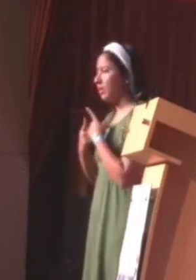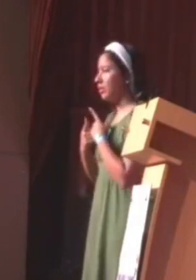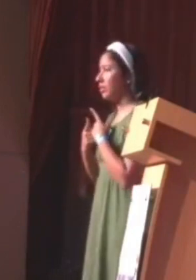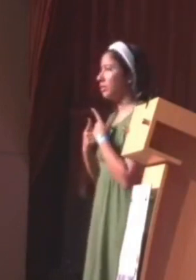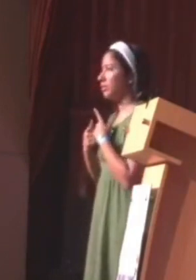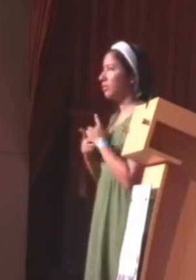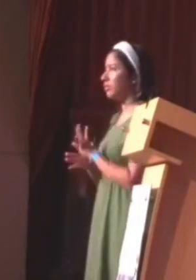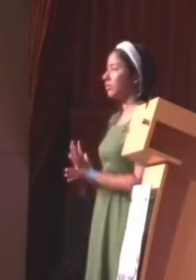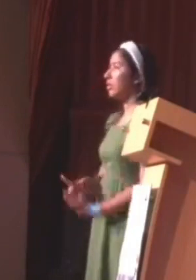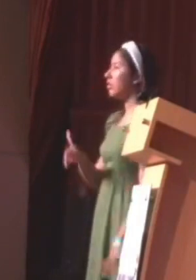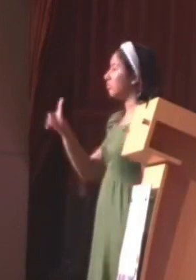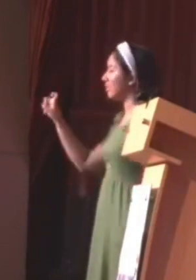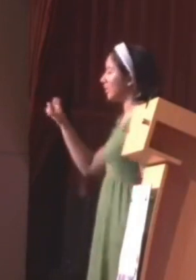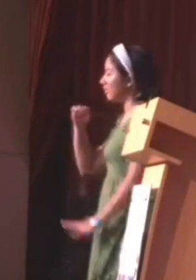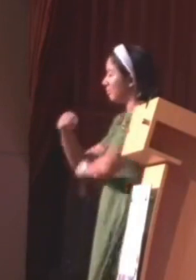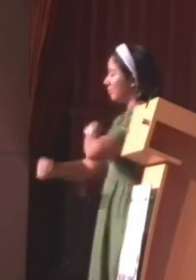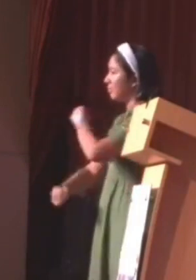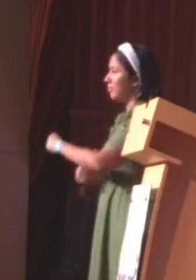16 años.